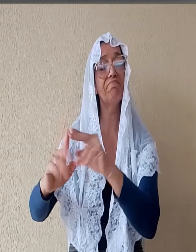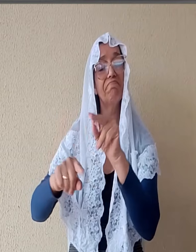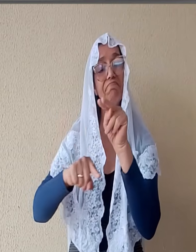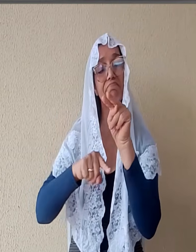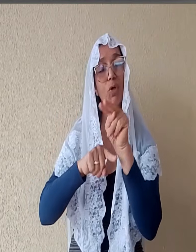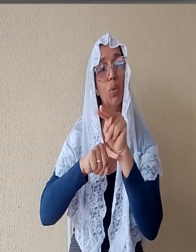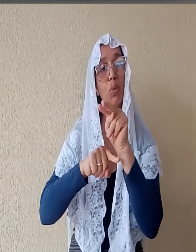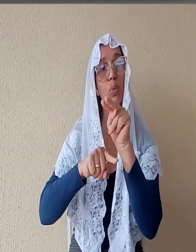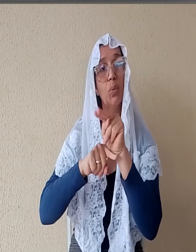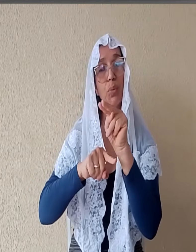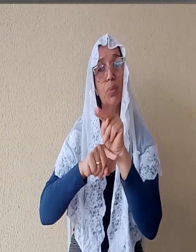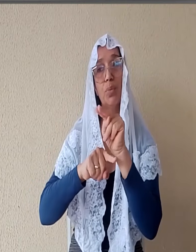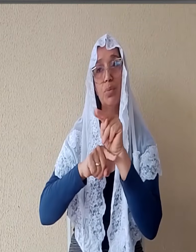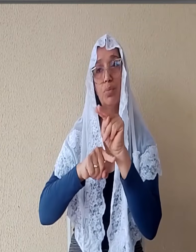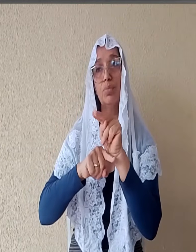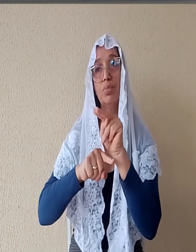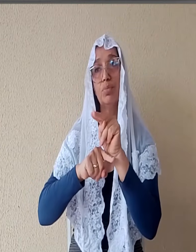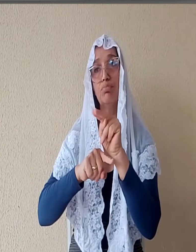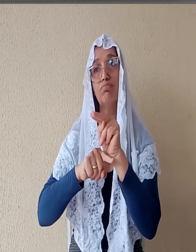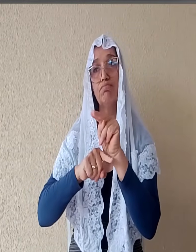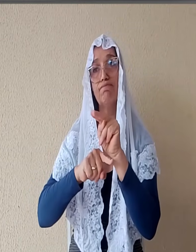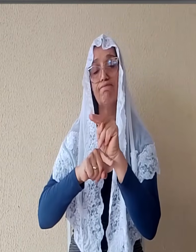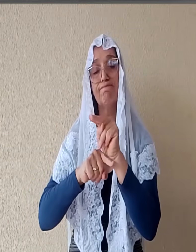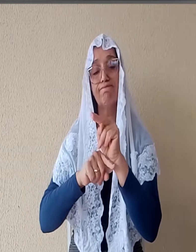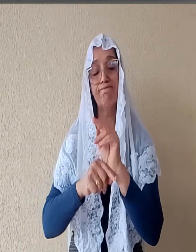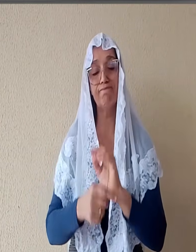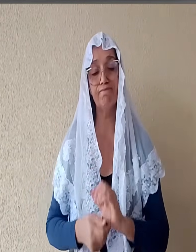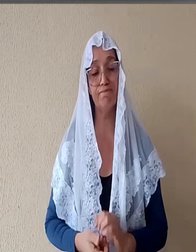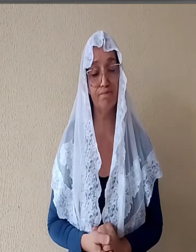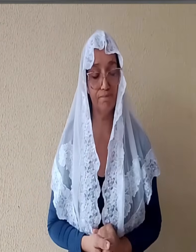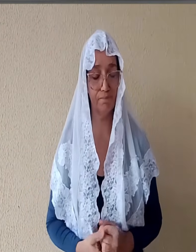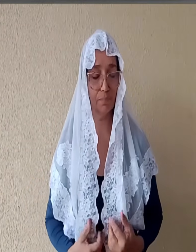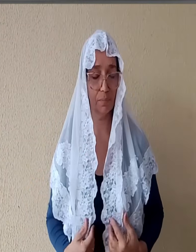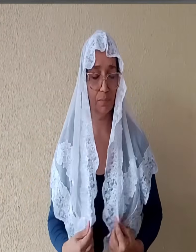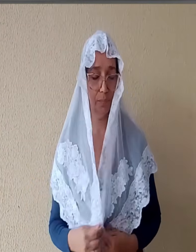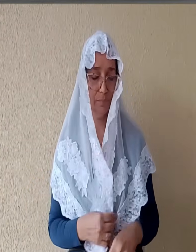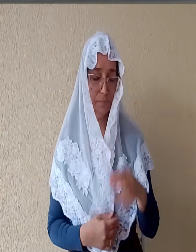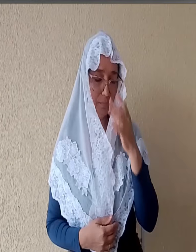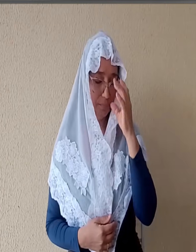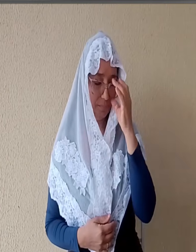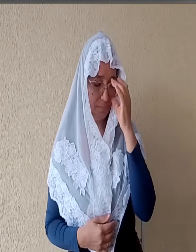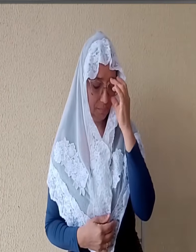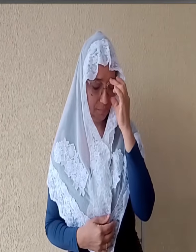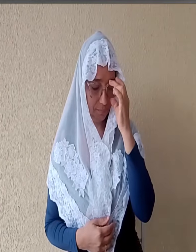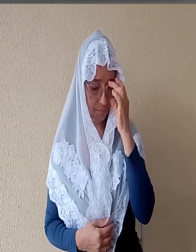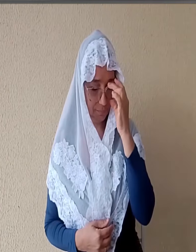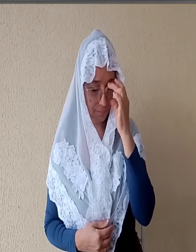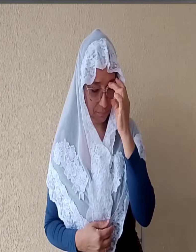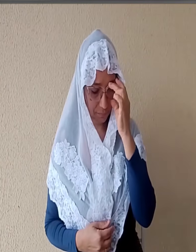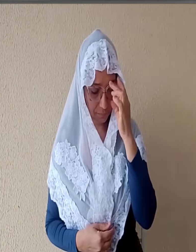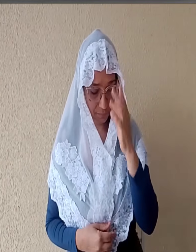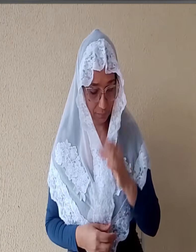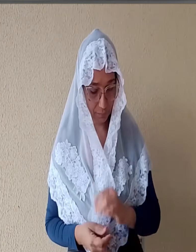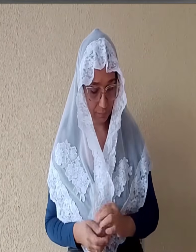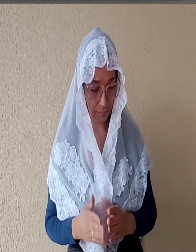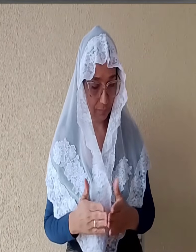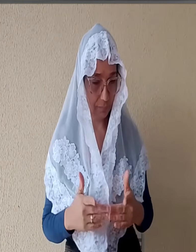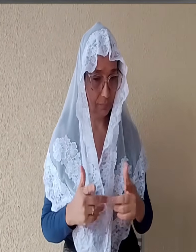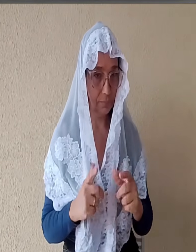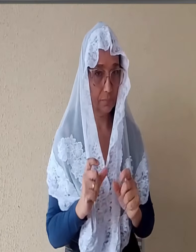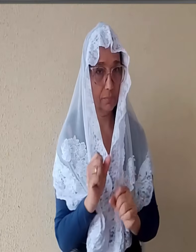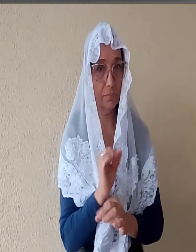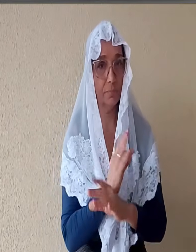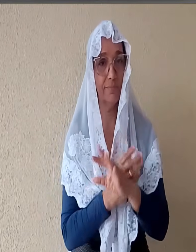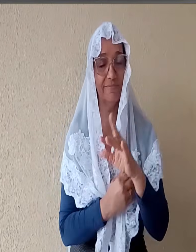de aflição, e nós podemos falar que vamos voltar, Senhor eterno, mais leve, Senhor eterno, e animado,